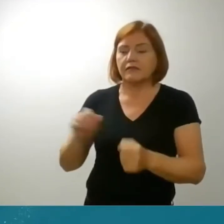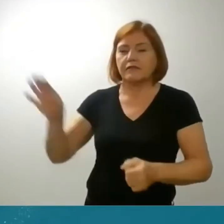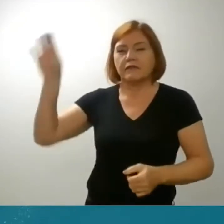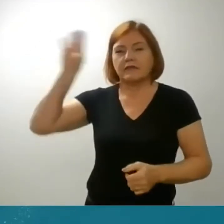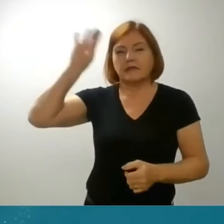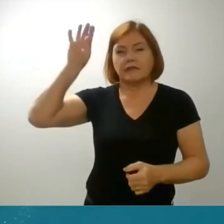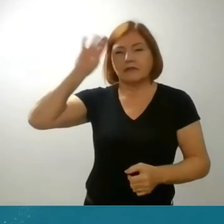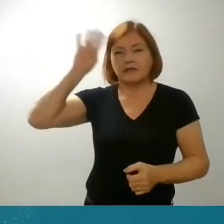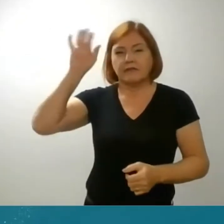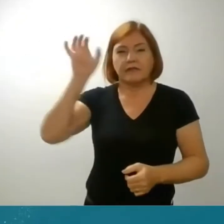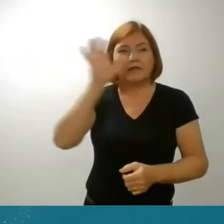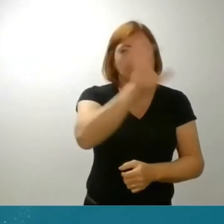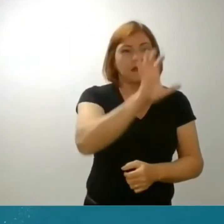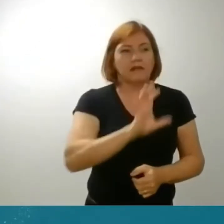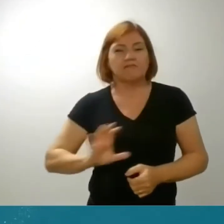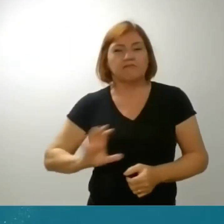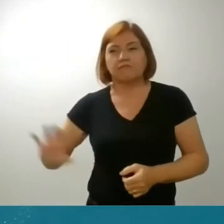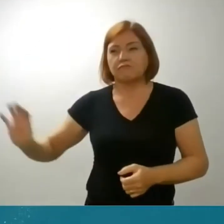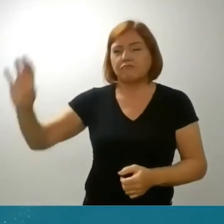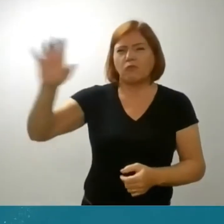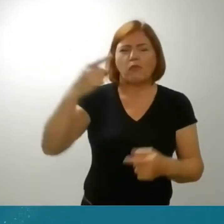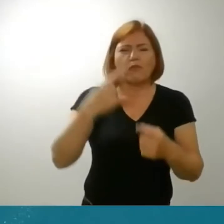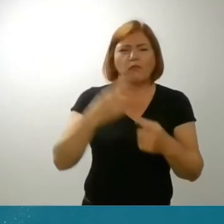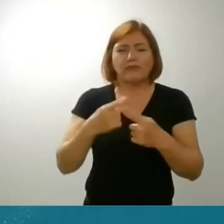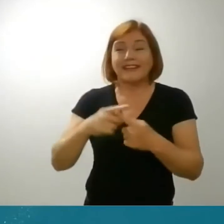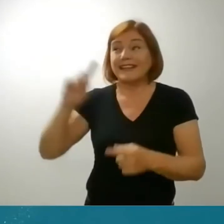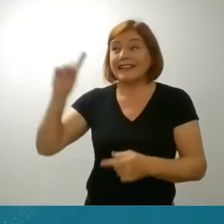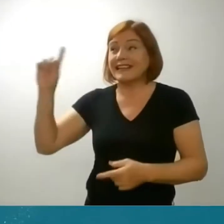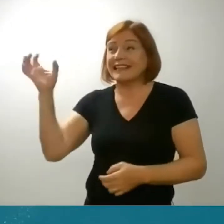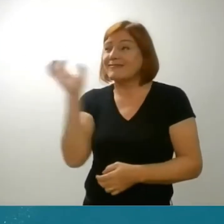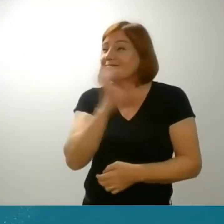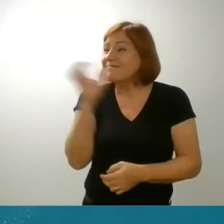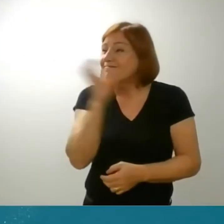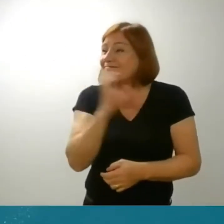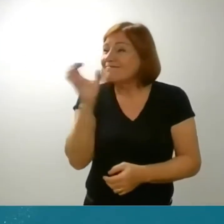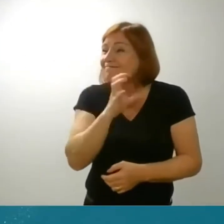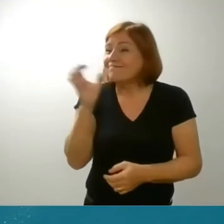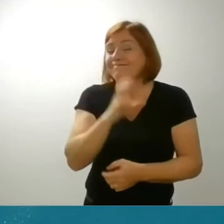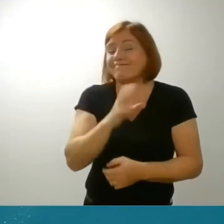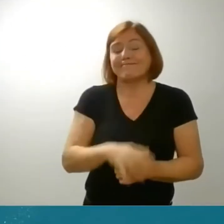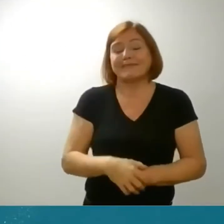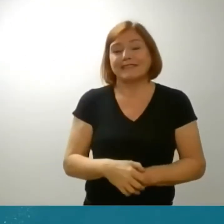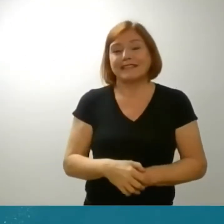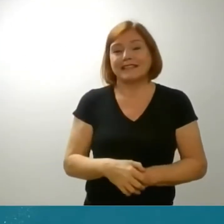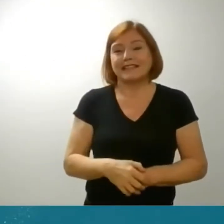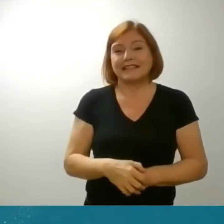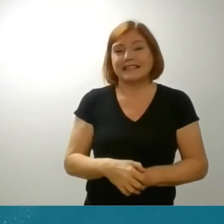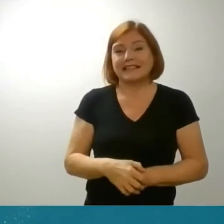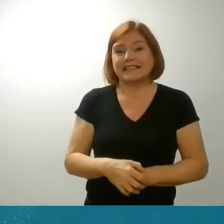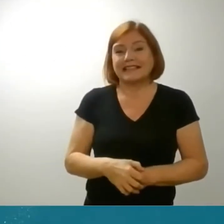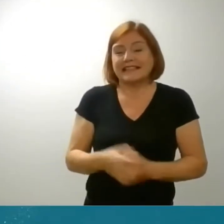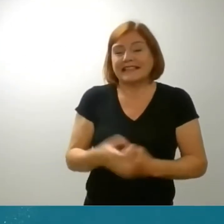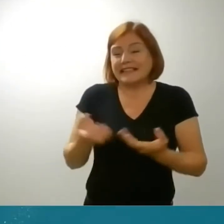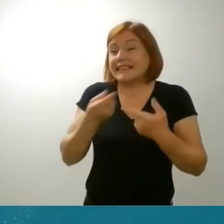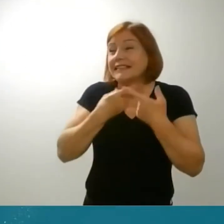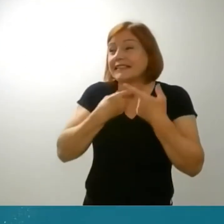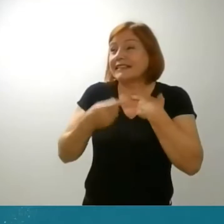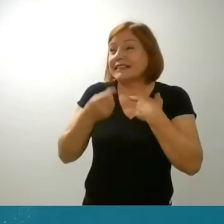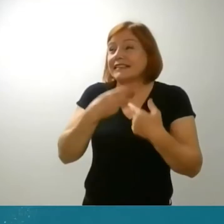gentios. O povo que andava em trevas viu grande luz.